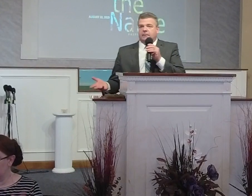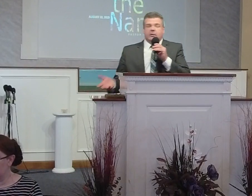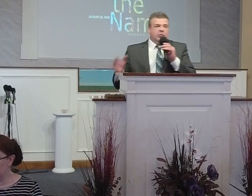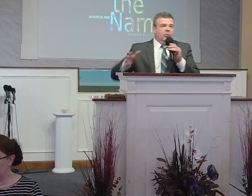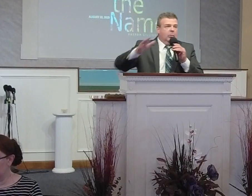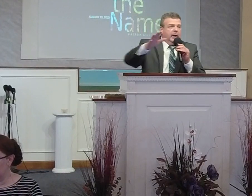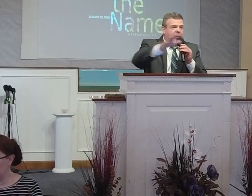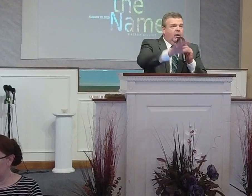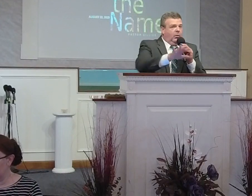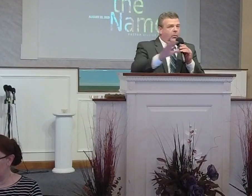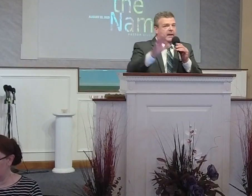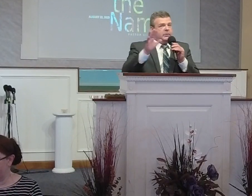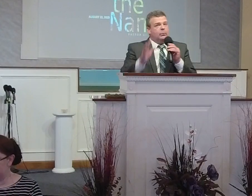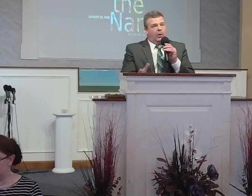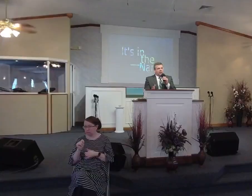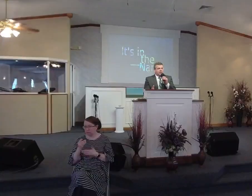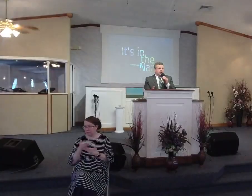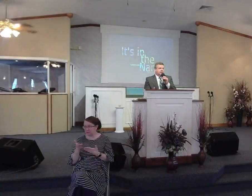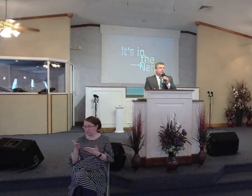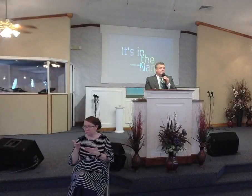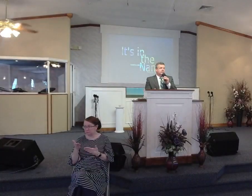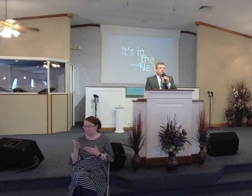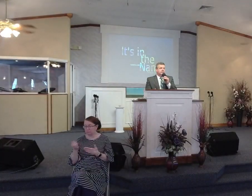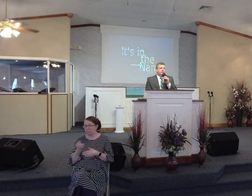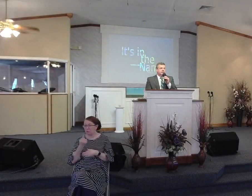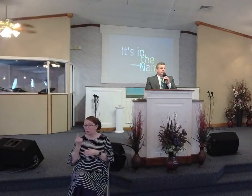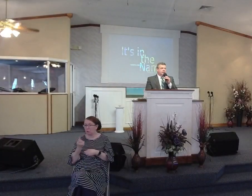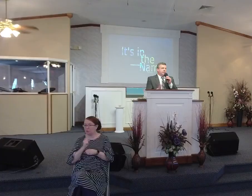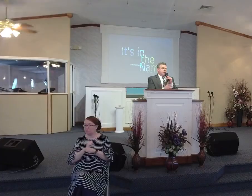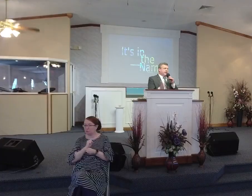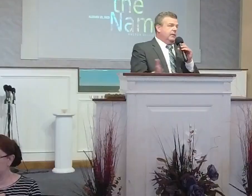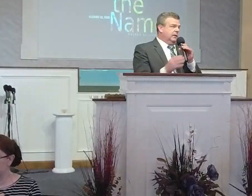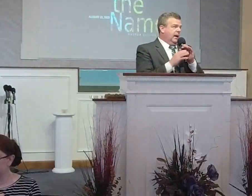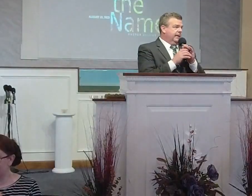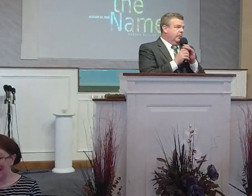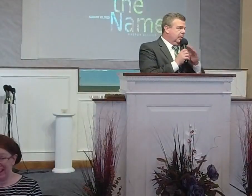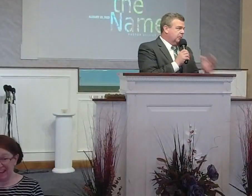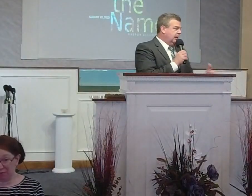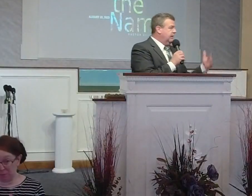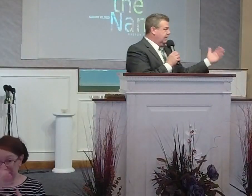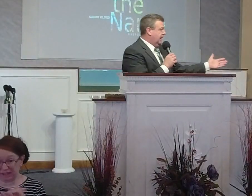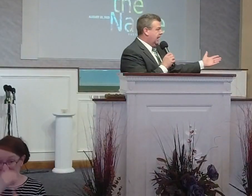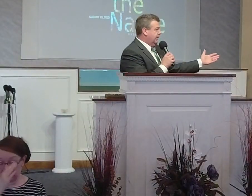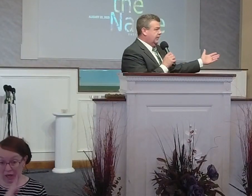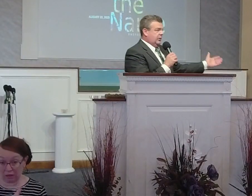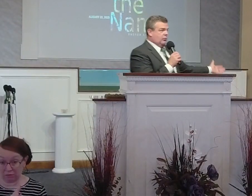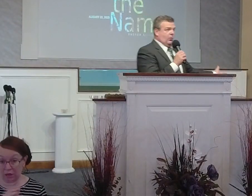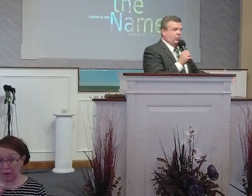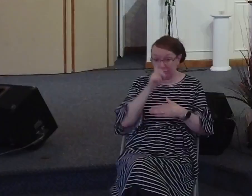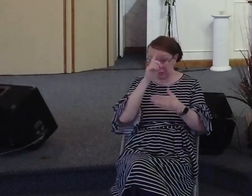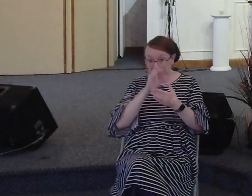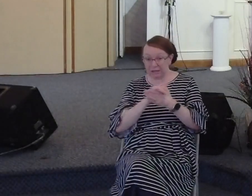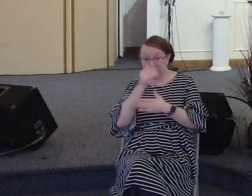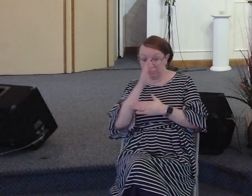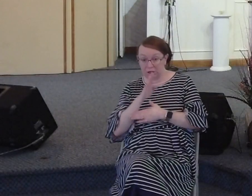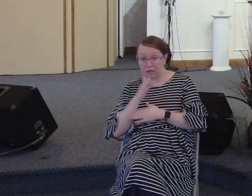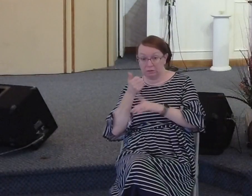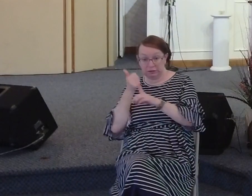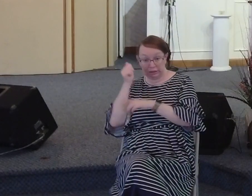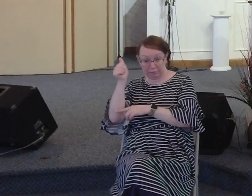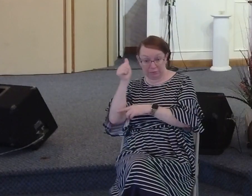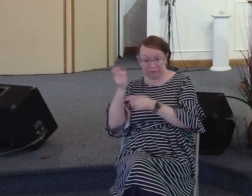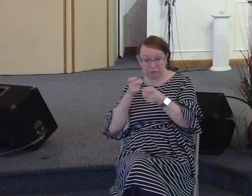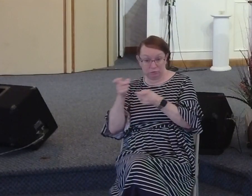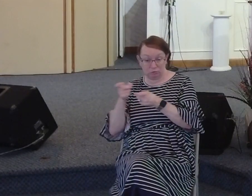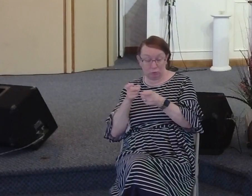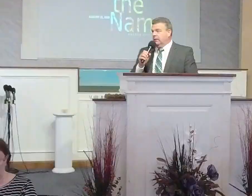estar actualizado porque Dios siempre ha estado ahí y siempre funciona. Si nosotros creemos, debemos de creer que